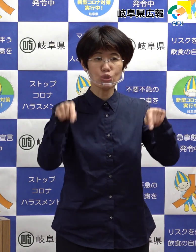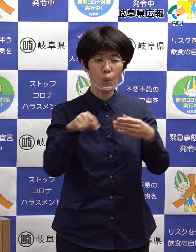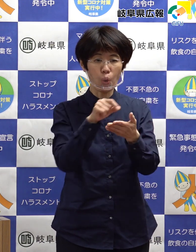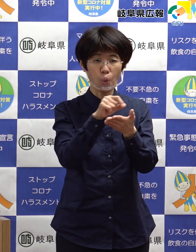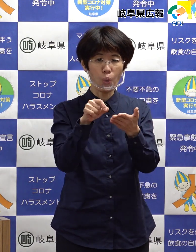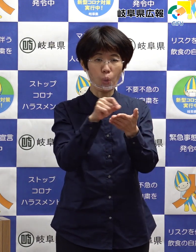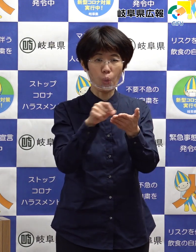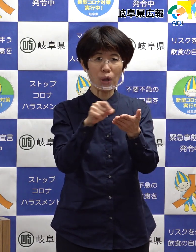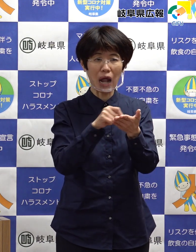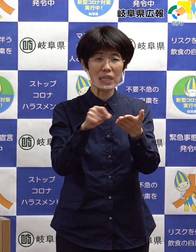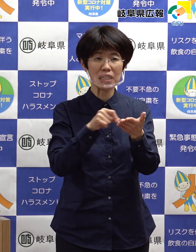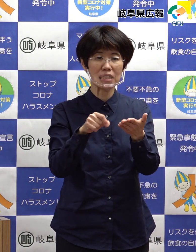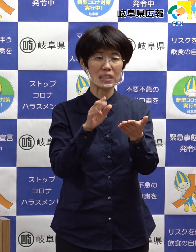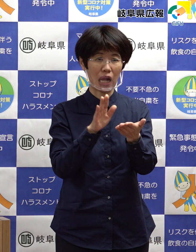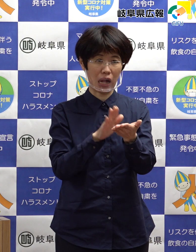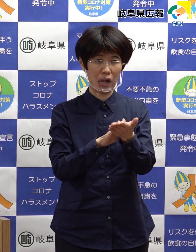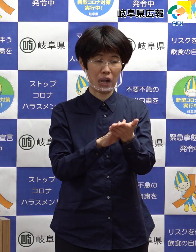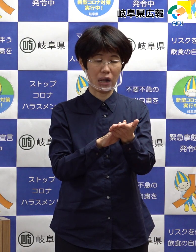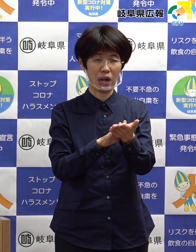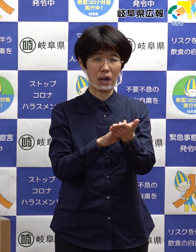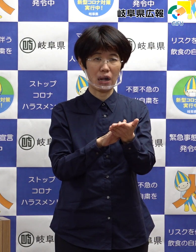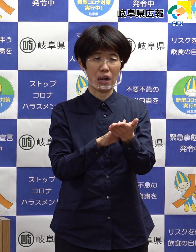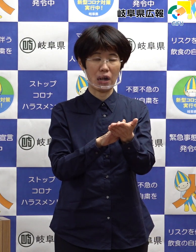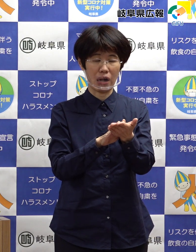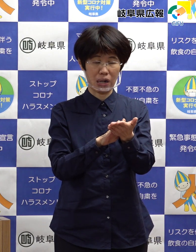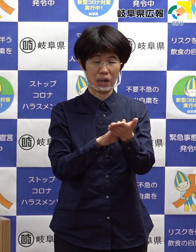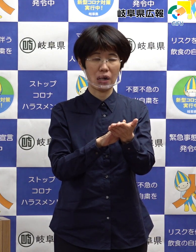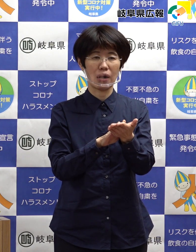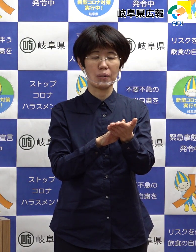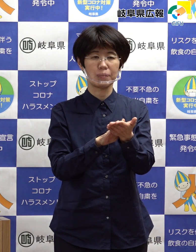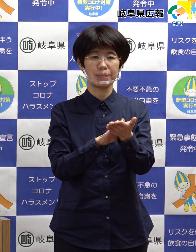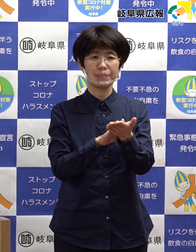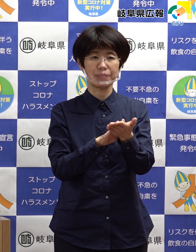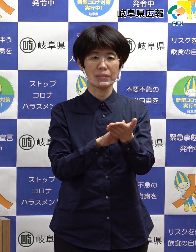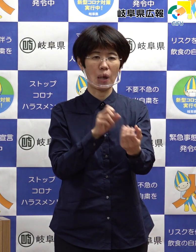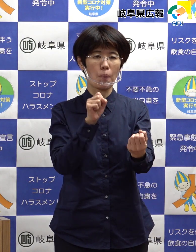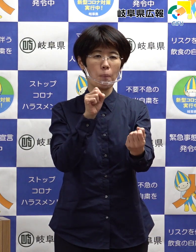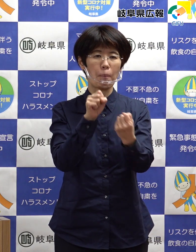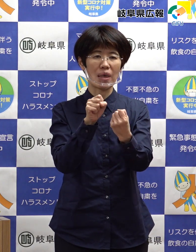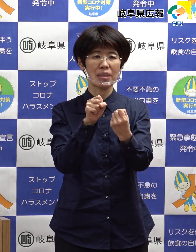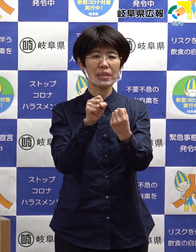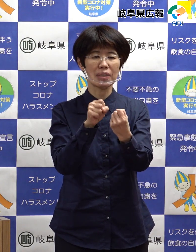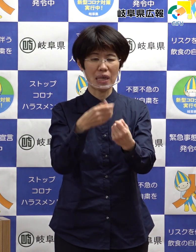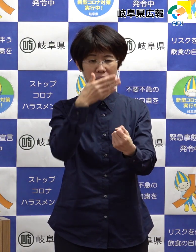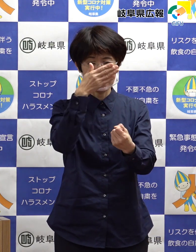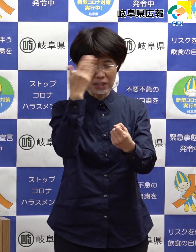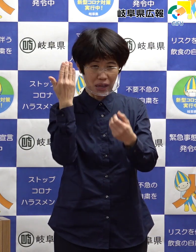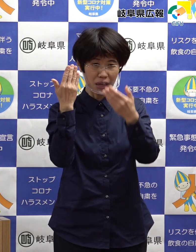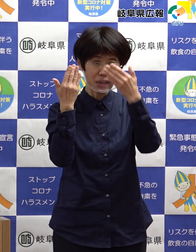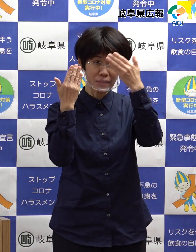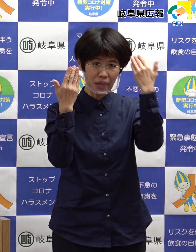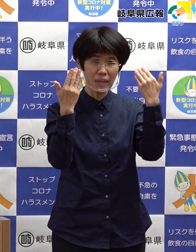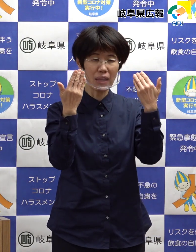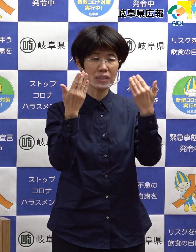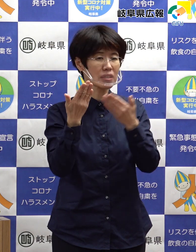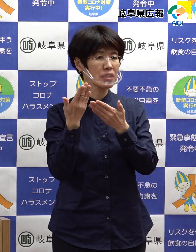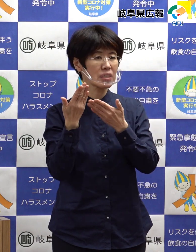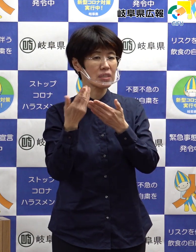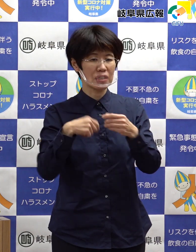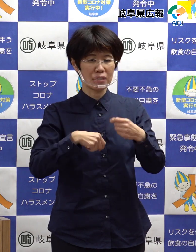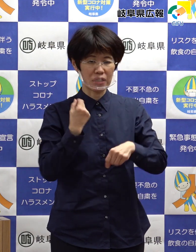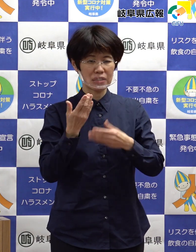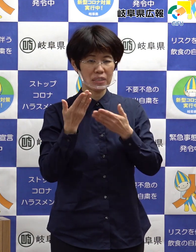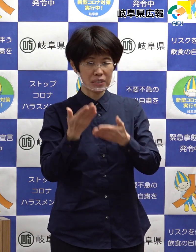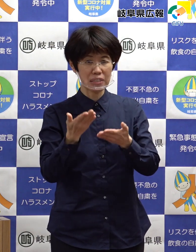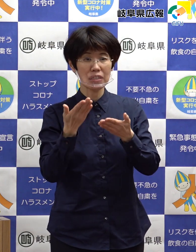約書も書いていただいて、それから面談で丁寧にそういったことを正して